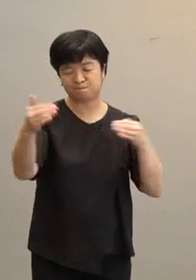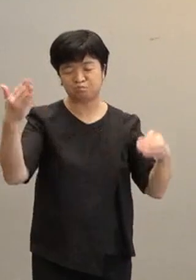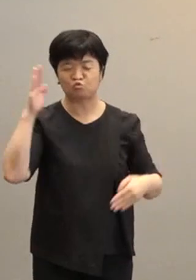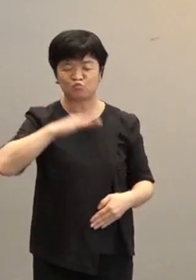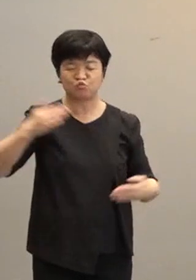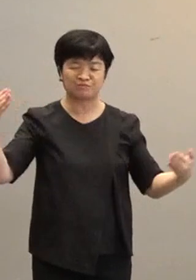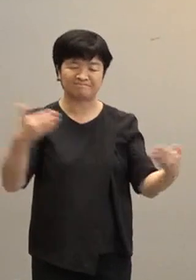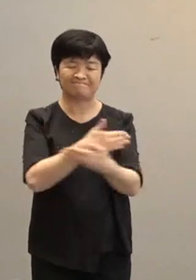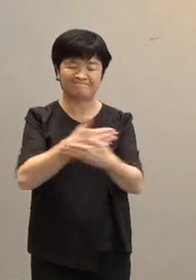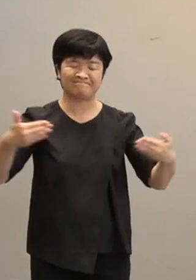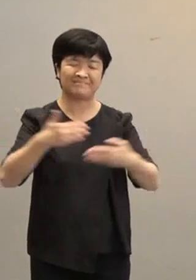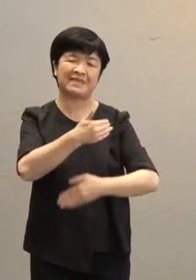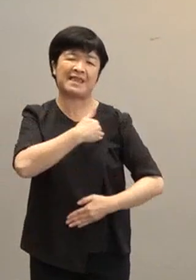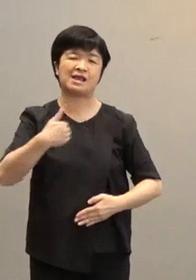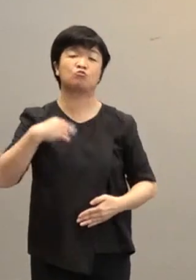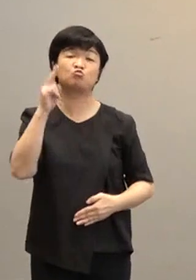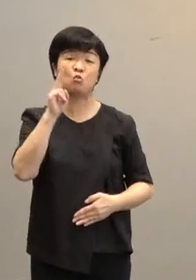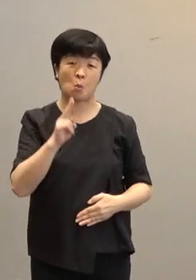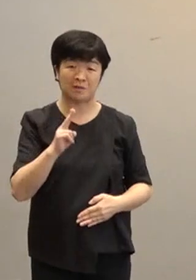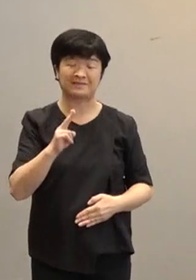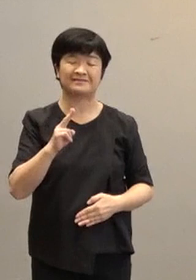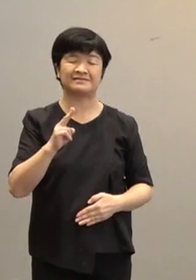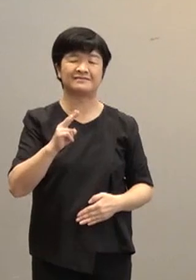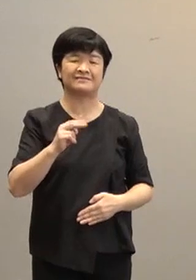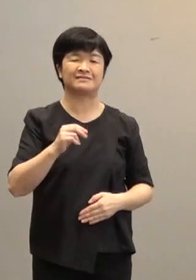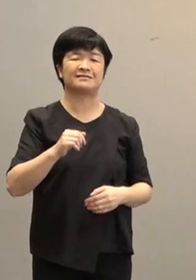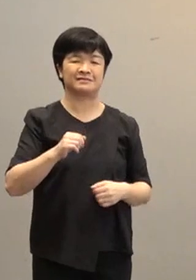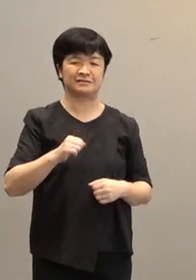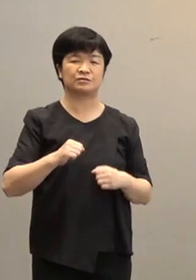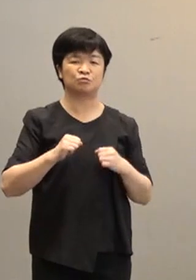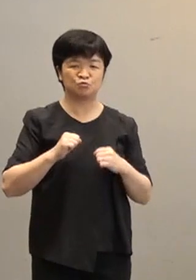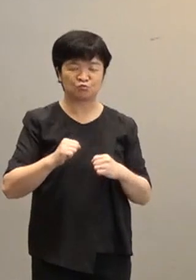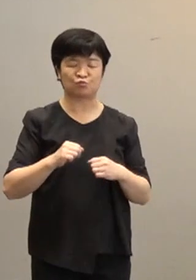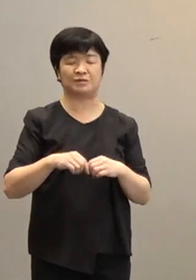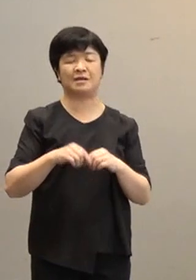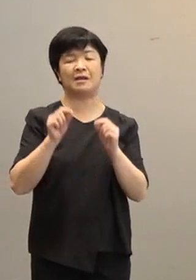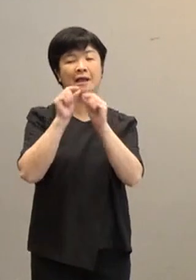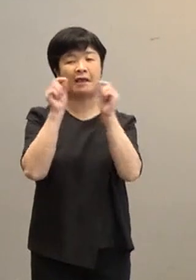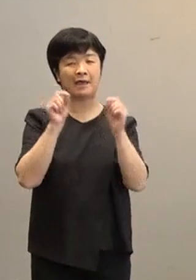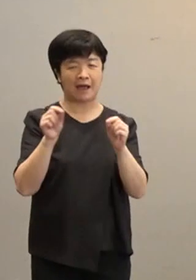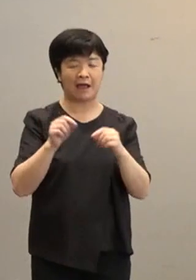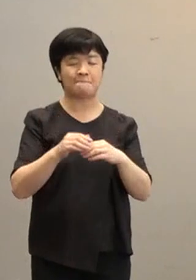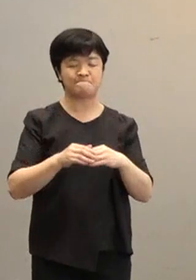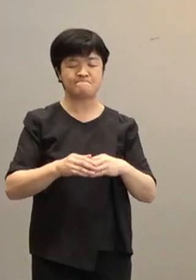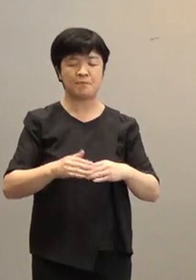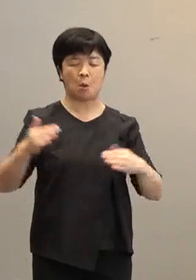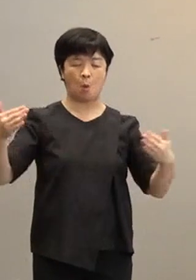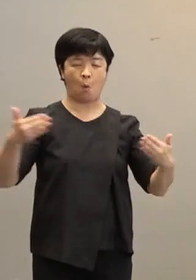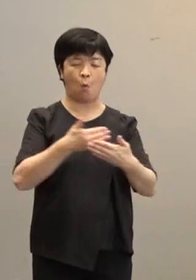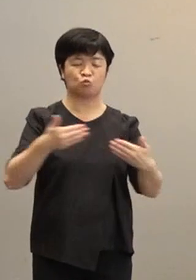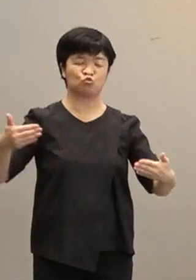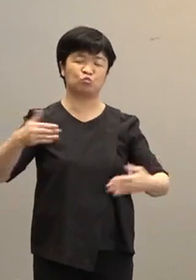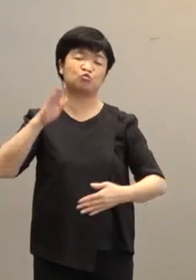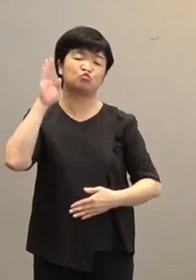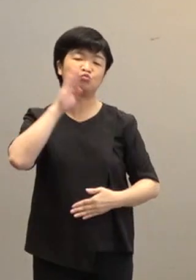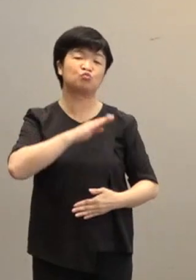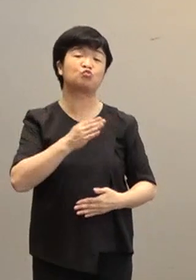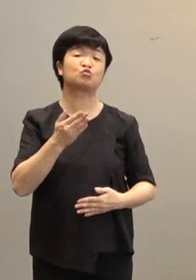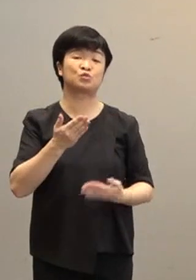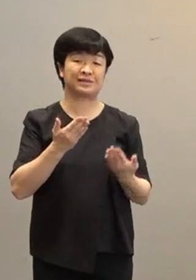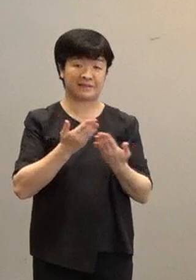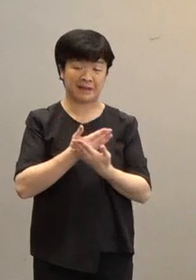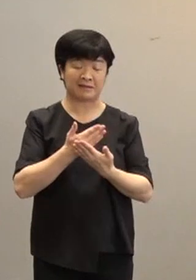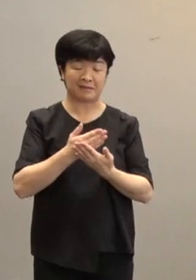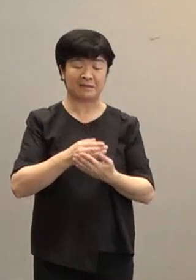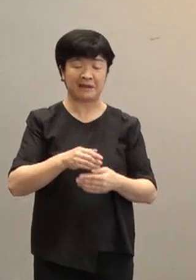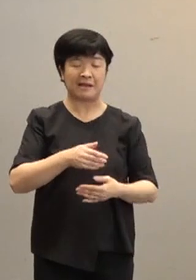ができてですね、まあ、混雑の緩和を図ることでですね、交通が円滑化されて、まあ、より多くの方々に